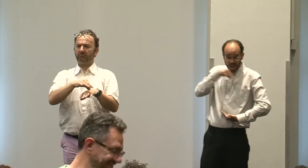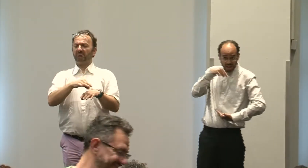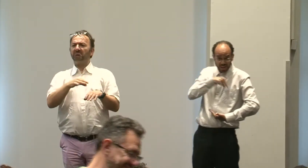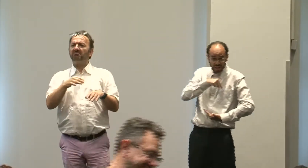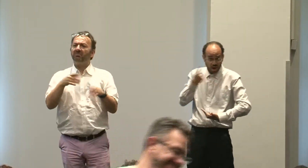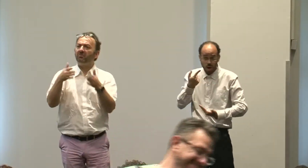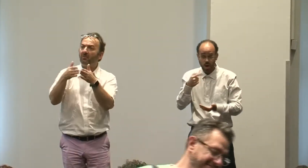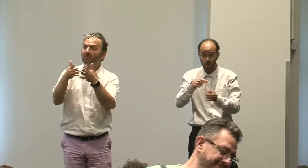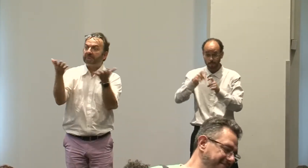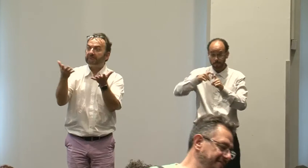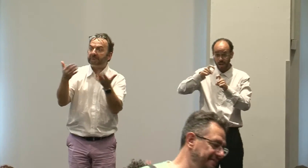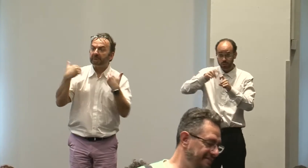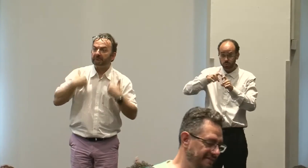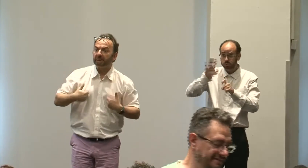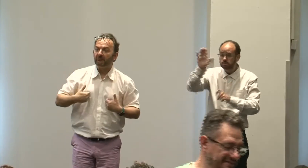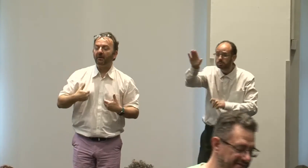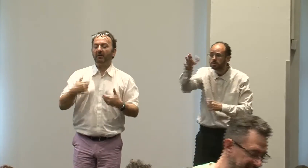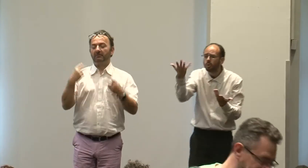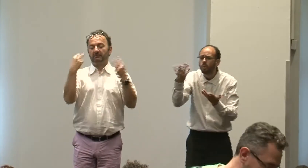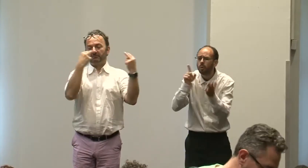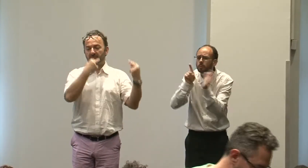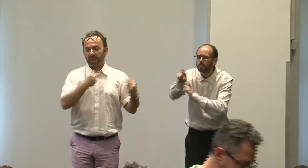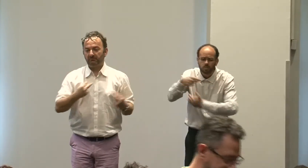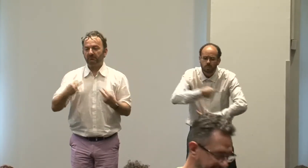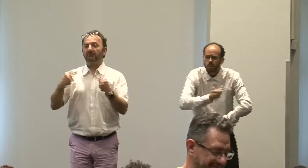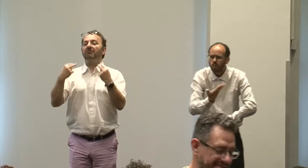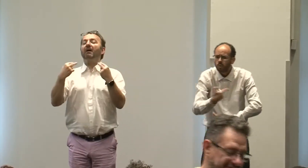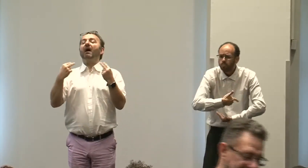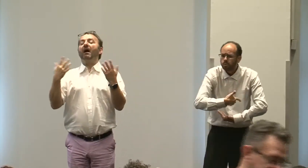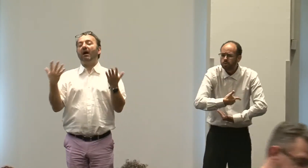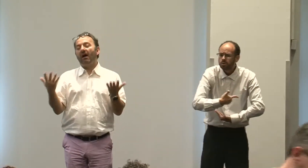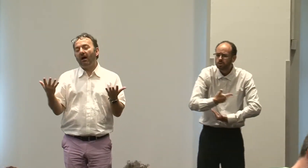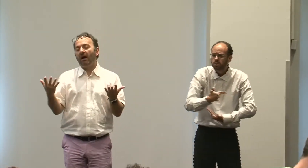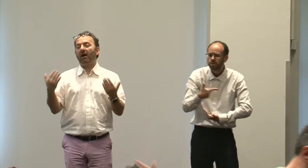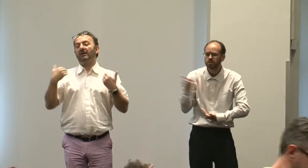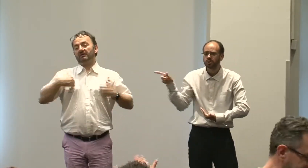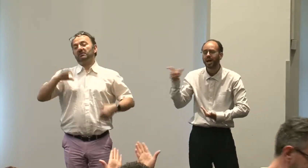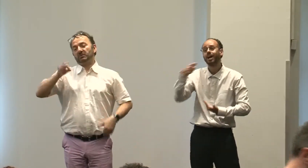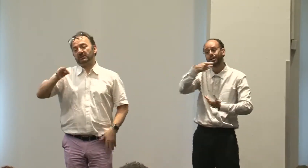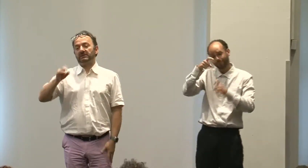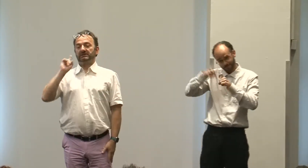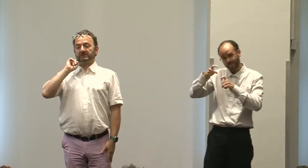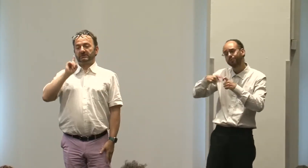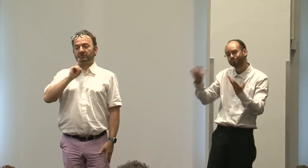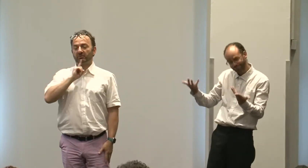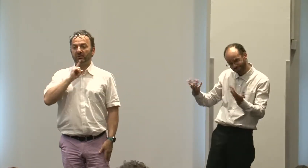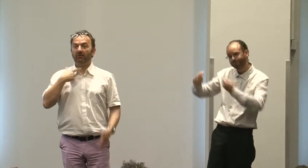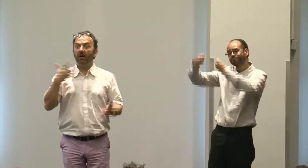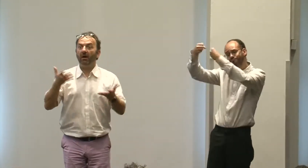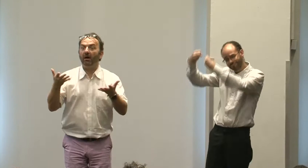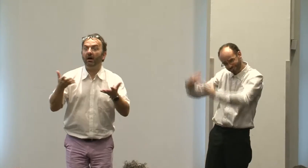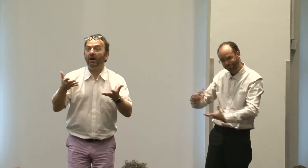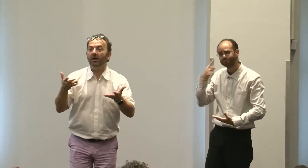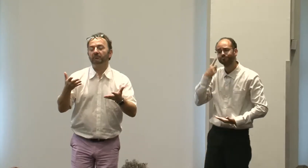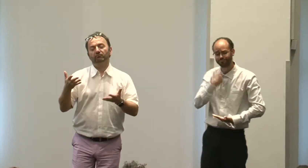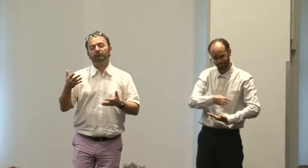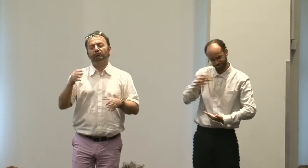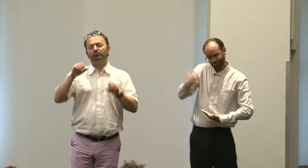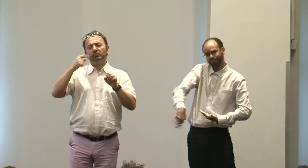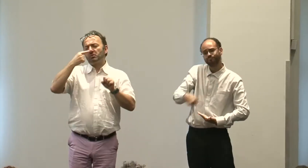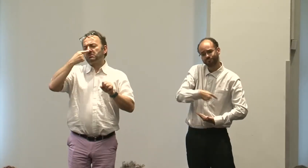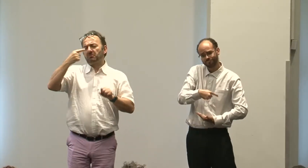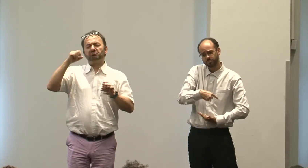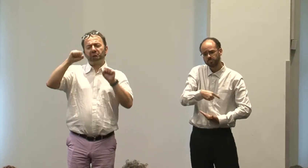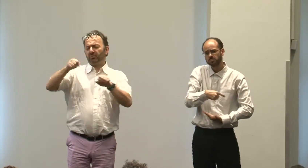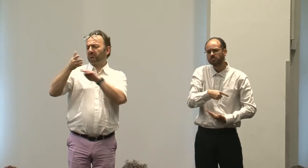Uma criança surda, numa família, quando a família tem uma criança surda, procura logo um médico. E o médico